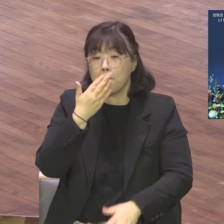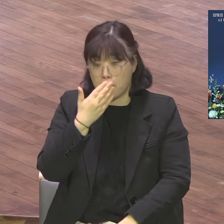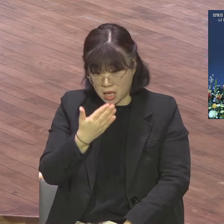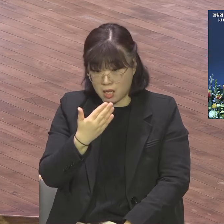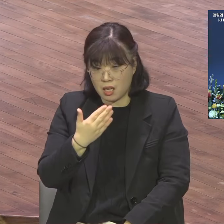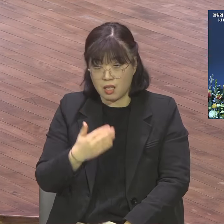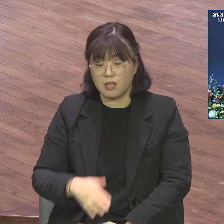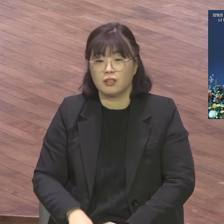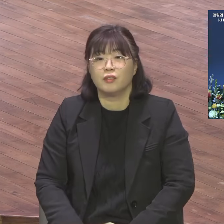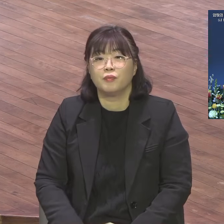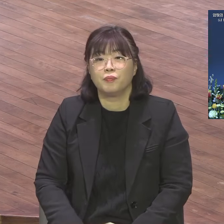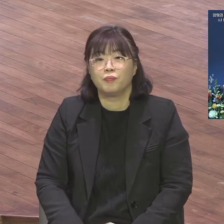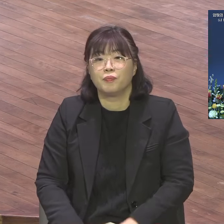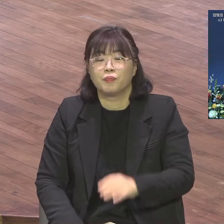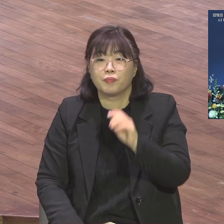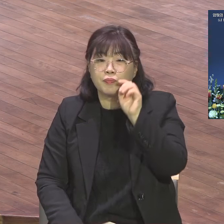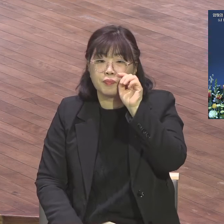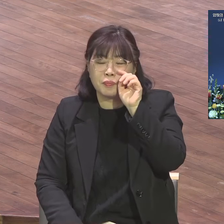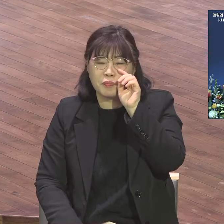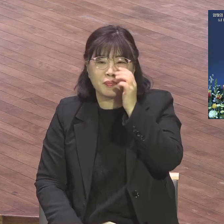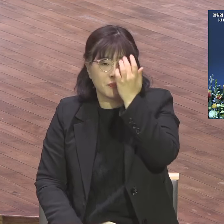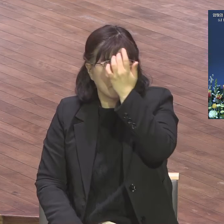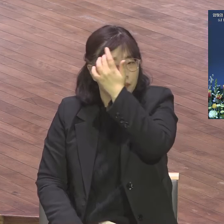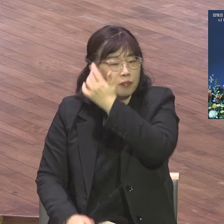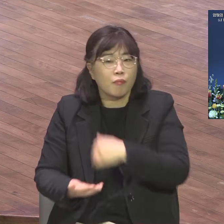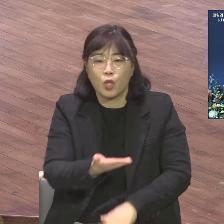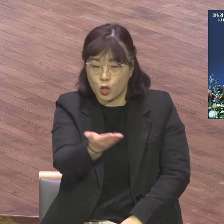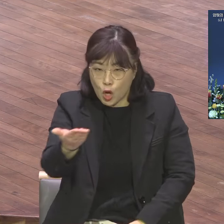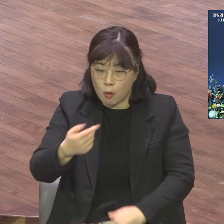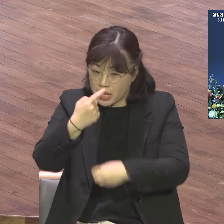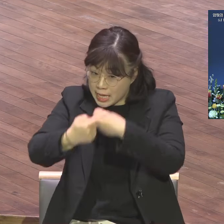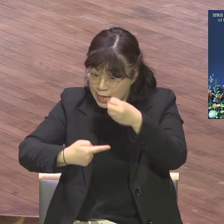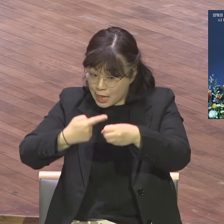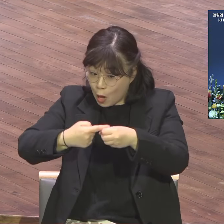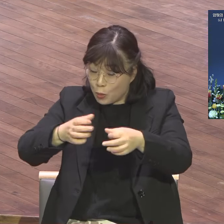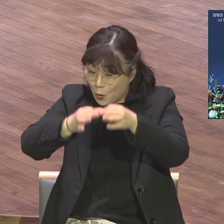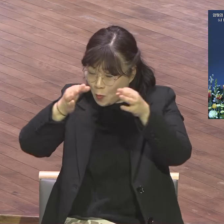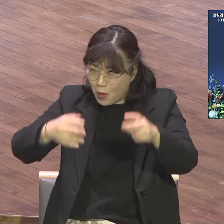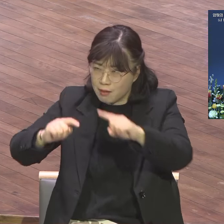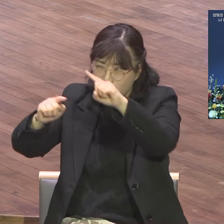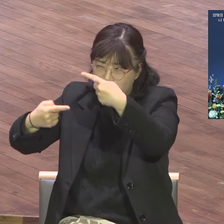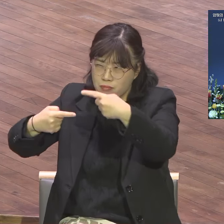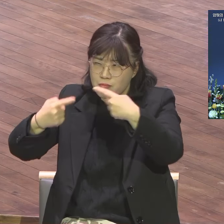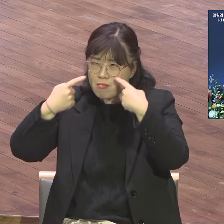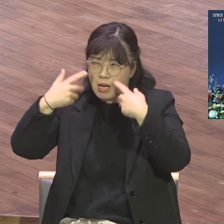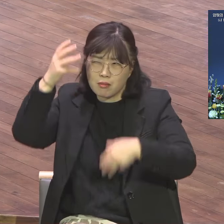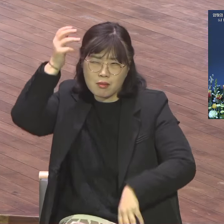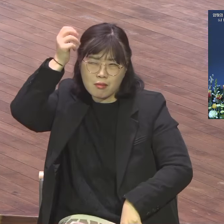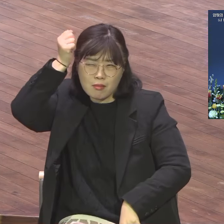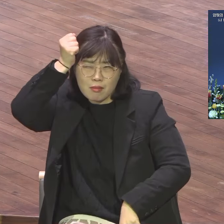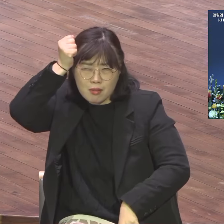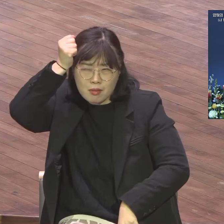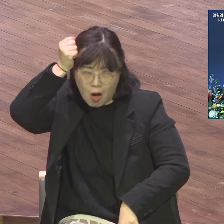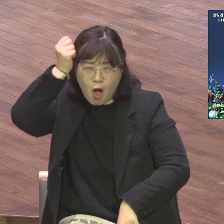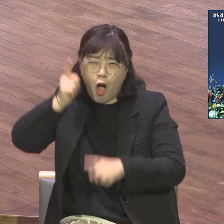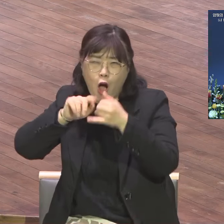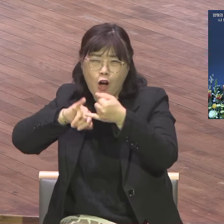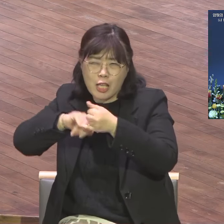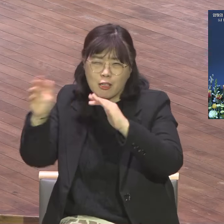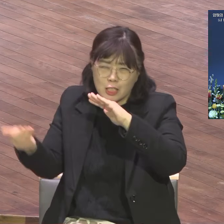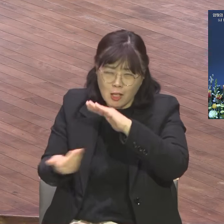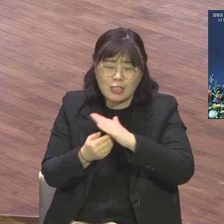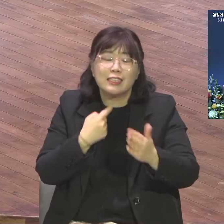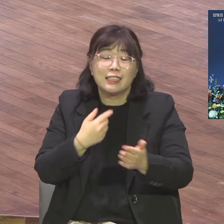응답. 그래서 여러분 오늘 한 해 언약의 성취의 주역으로 멋지게 서시기를 주님으로 축복합니다. 또